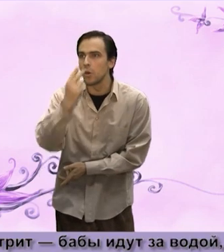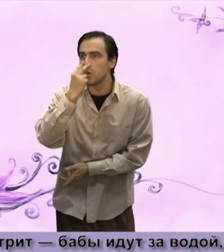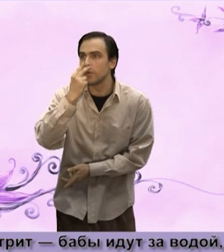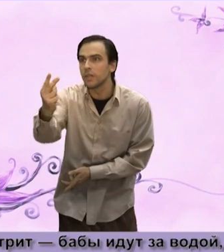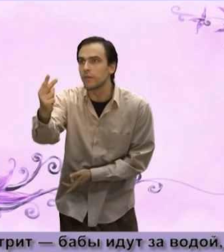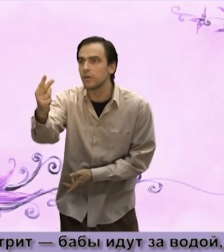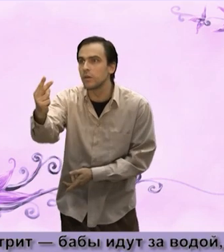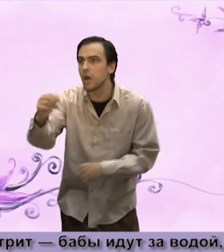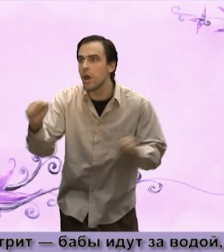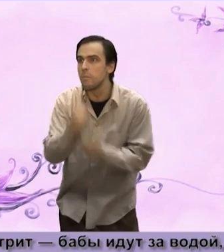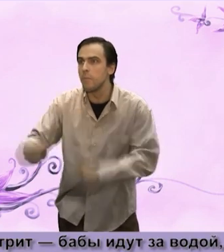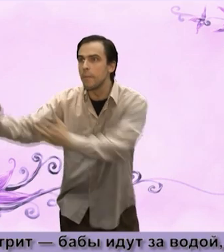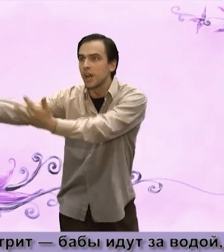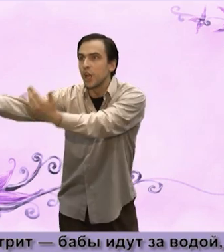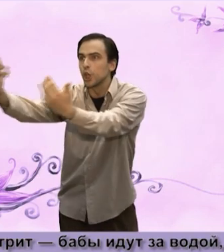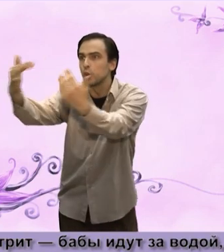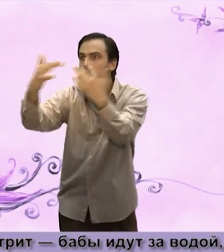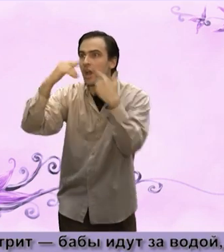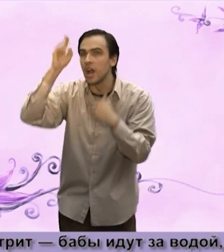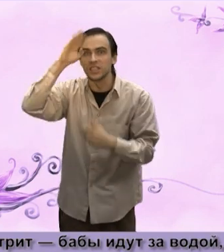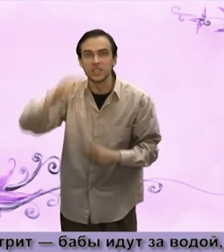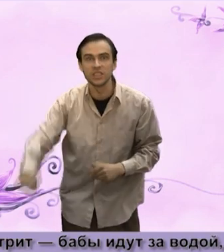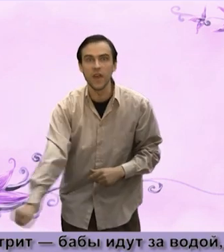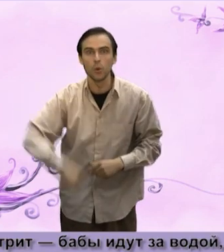вытащишь. Смотрит, бабы идут за водой.